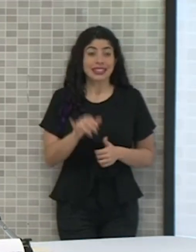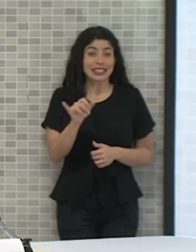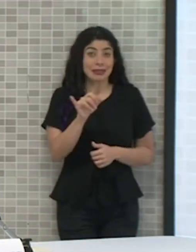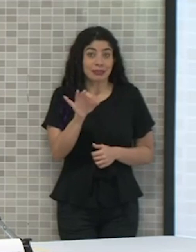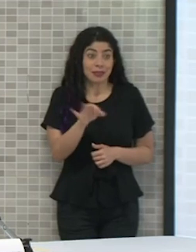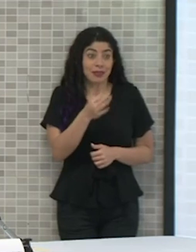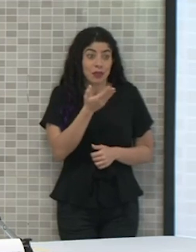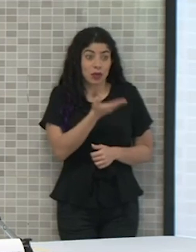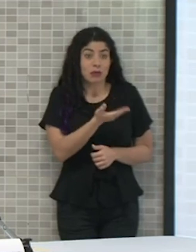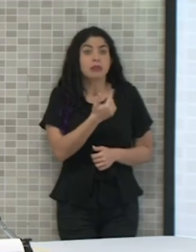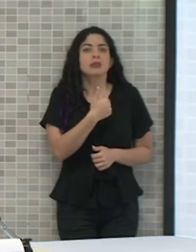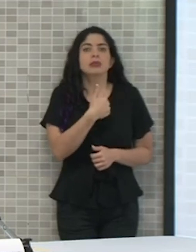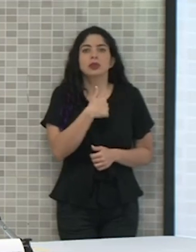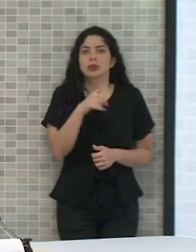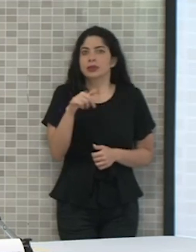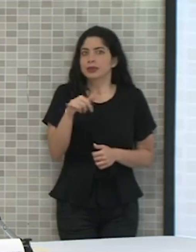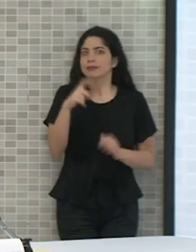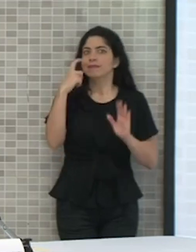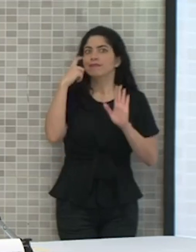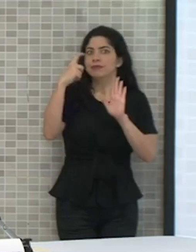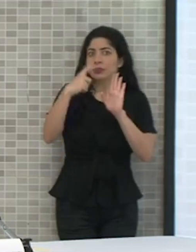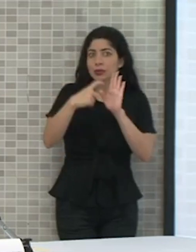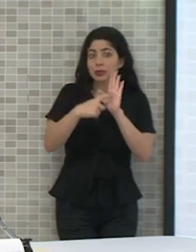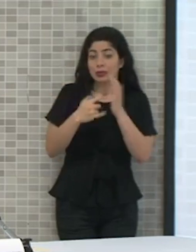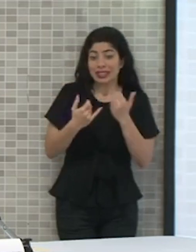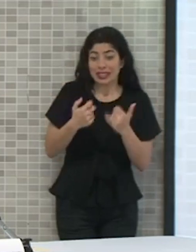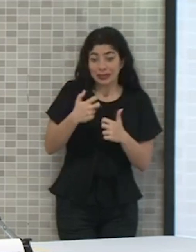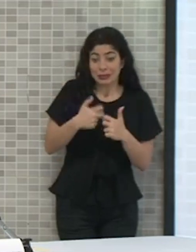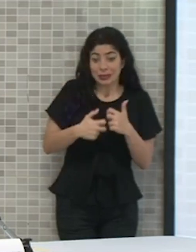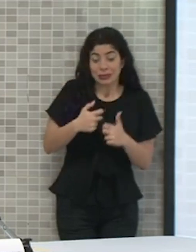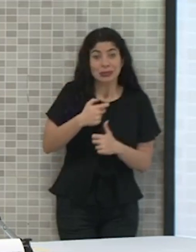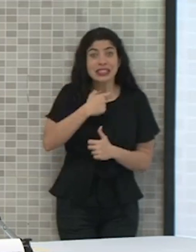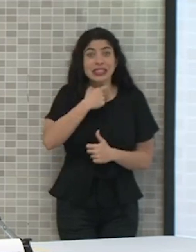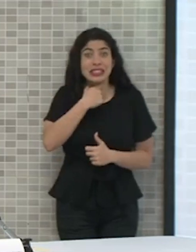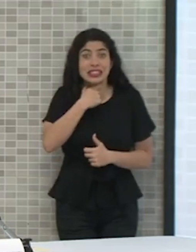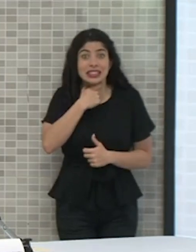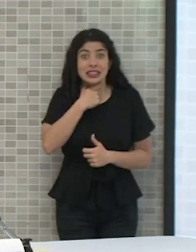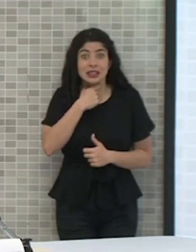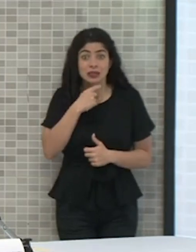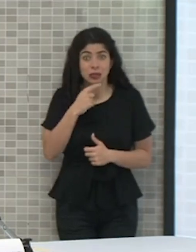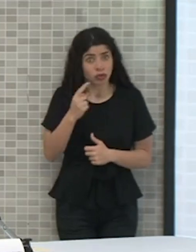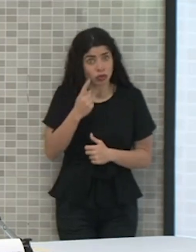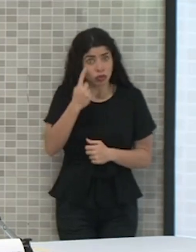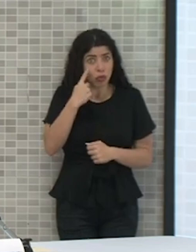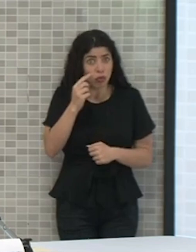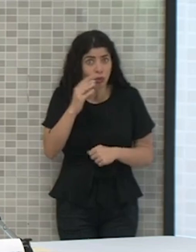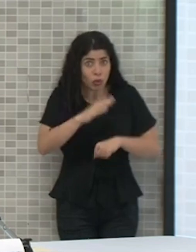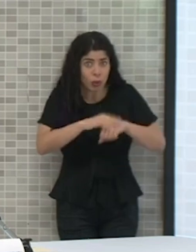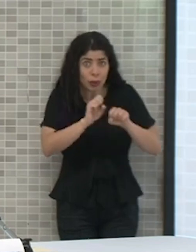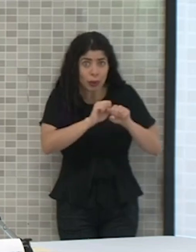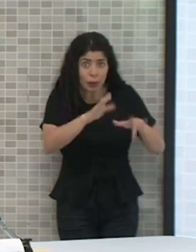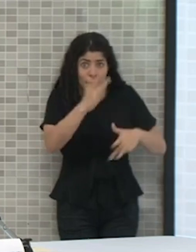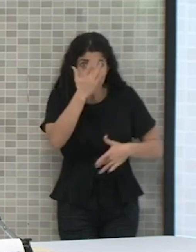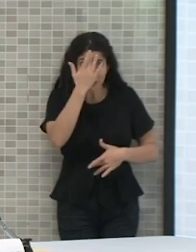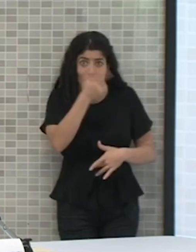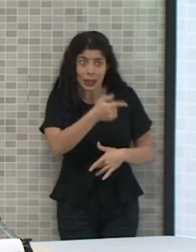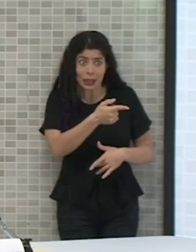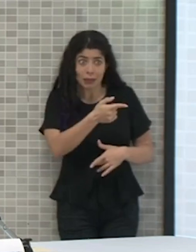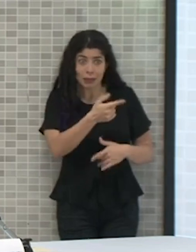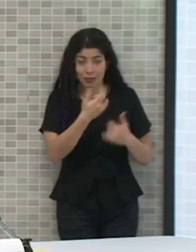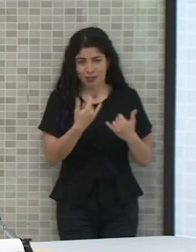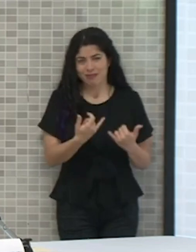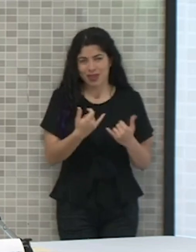Asimismo, reconozco que esta crisis no es solo por la pandemia que hoy